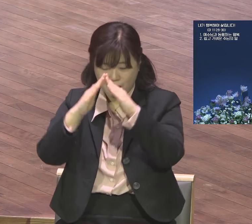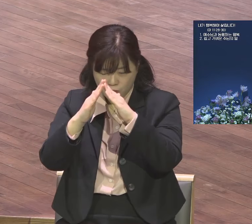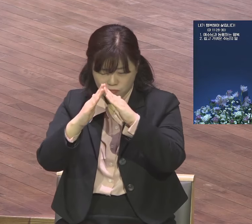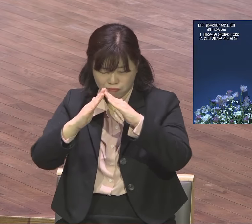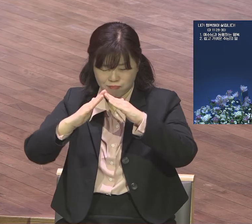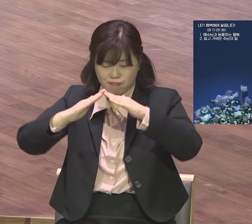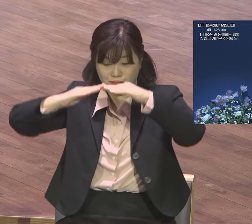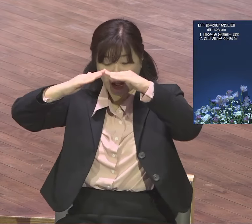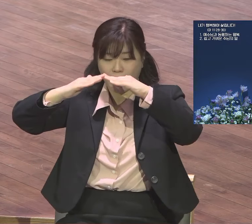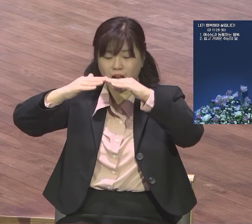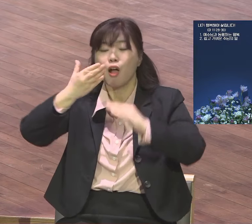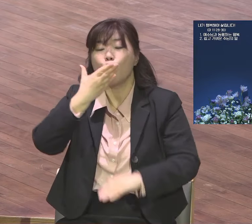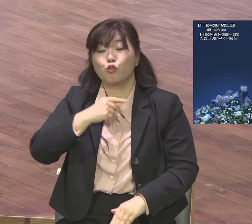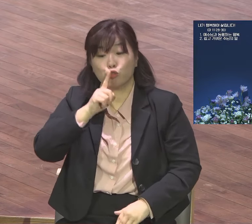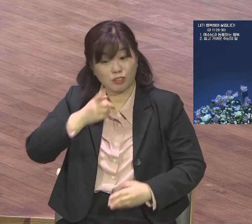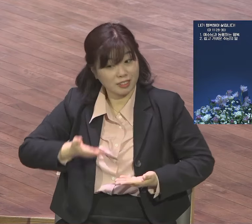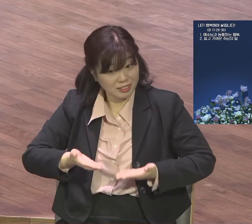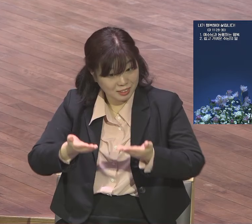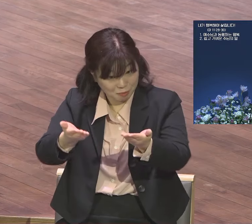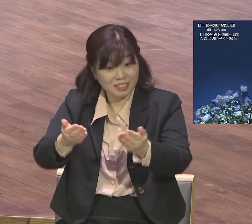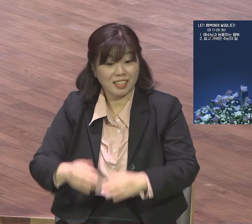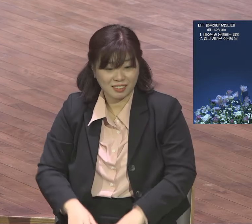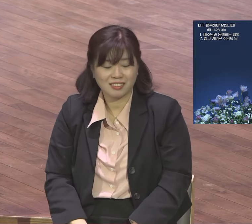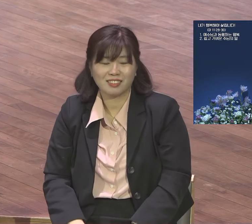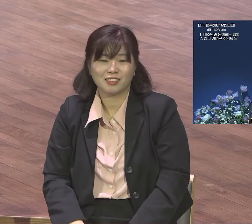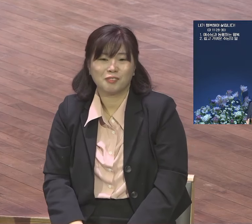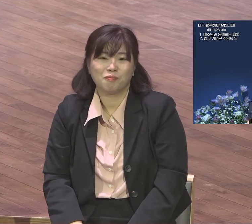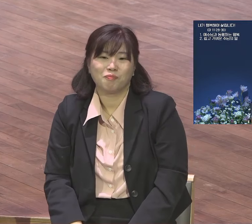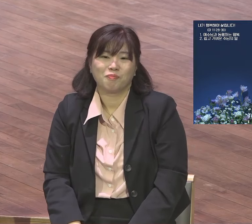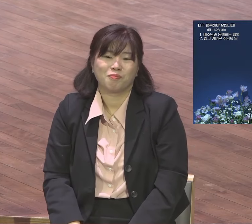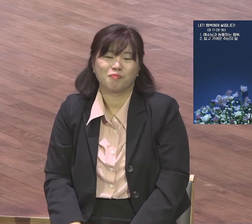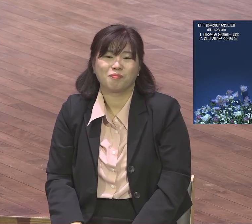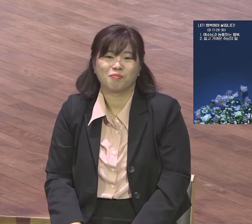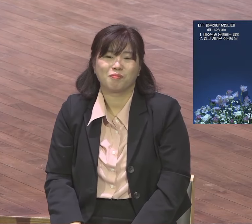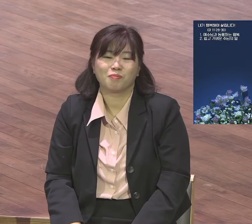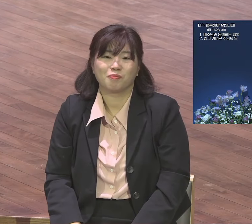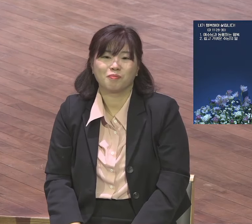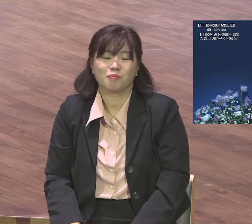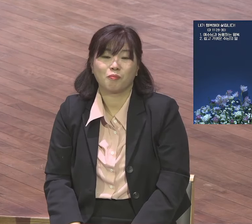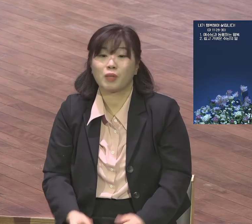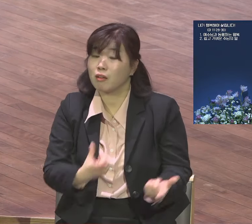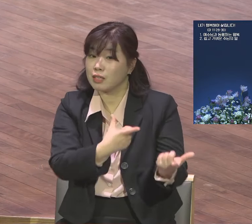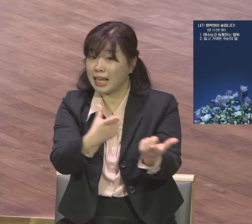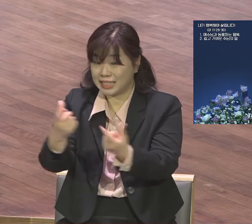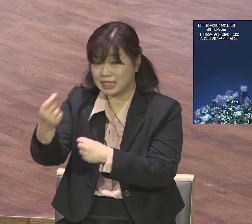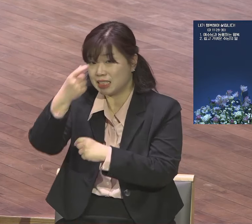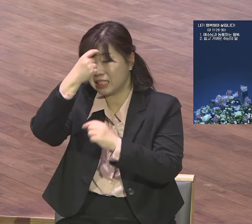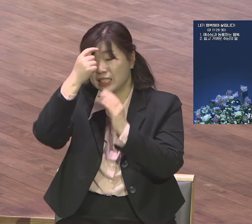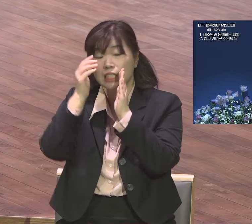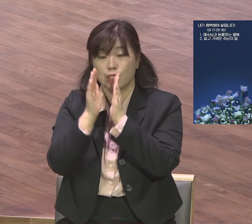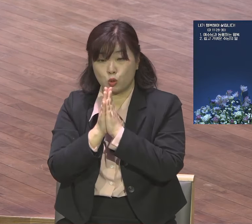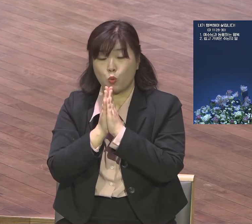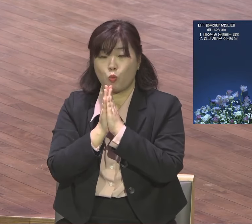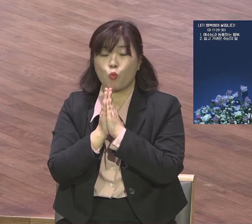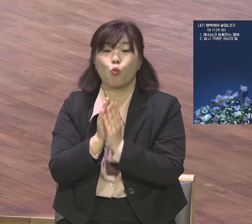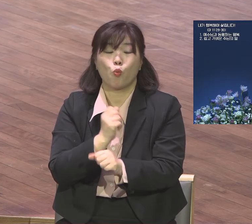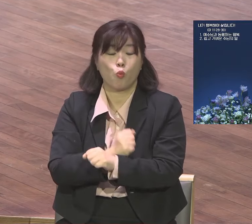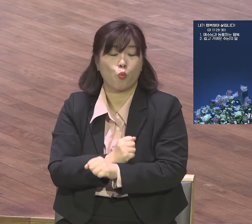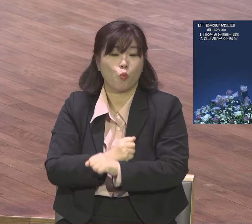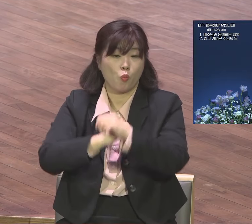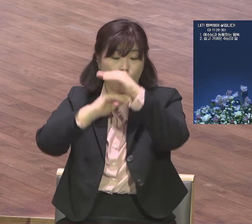있기를 주님의 이름으로 축복합니다. 아멘. 이제 다 함께 기도의 자리로